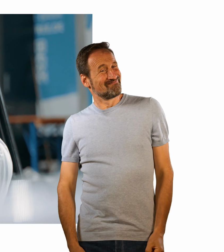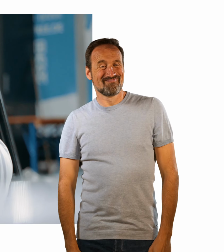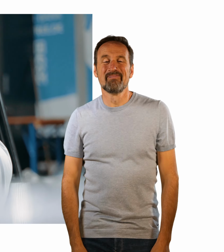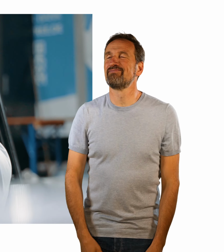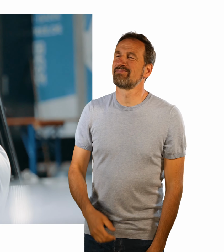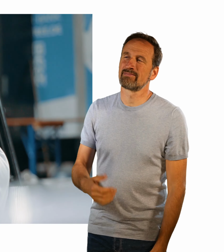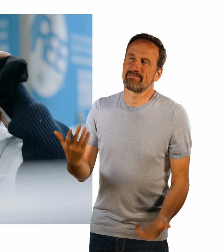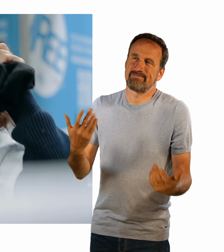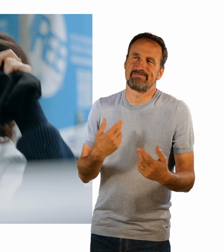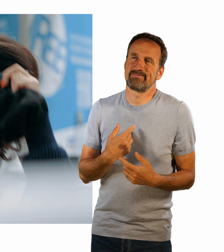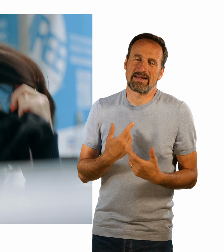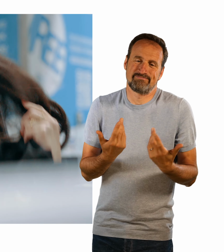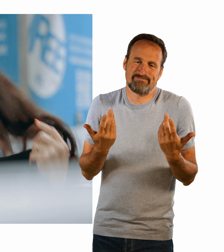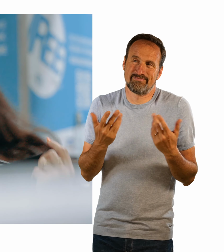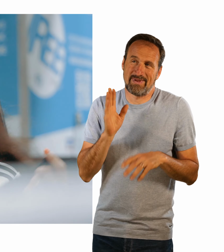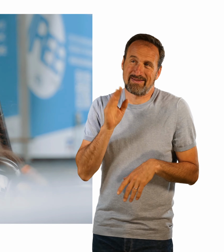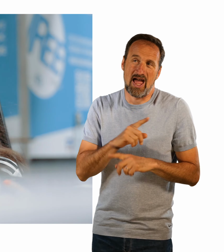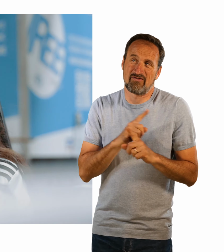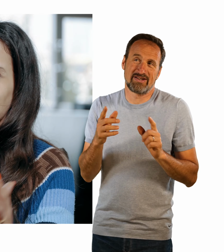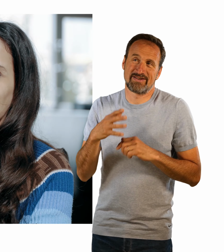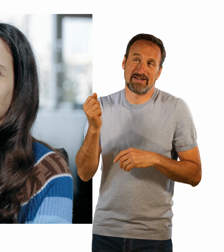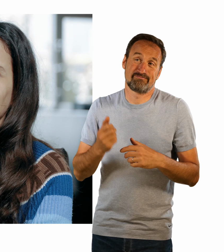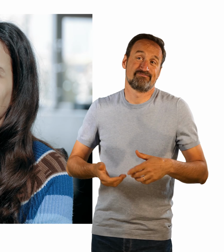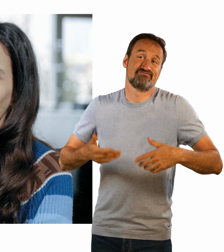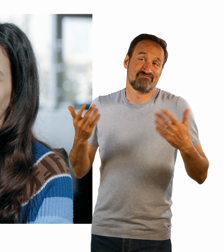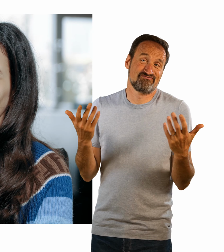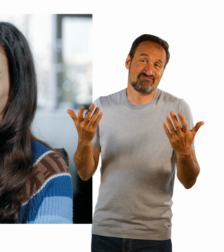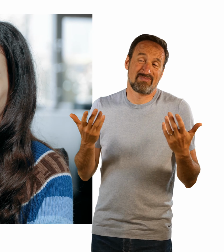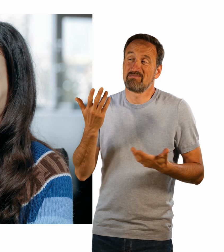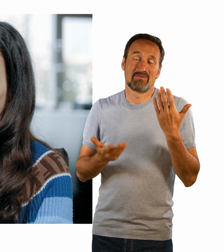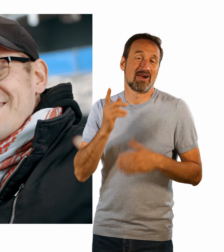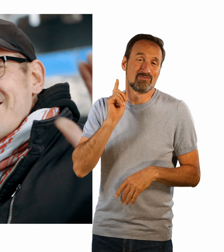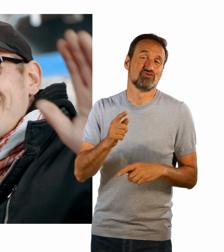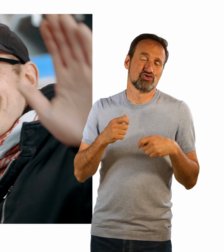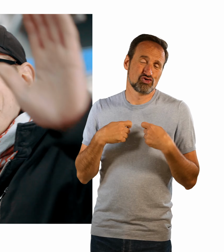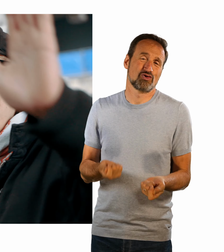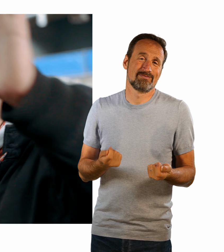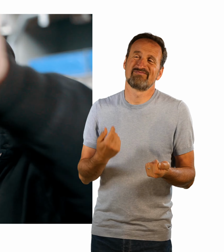Es sollte nicht sein, muss man sich auch manchmal eingestehen, dass man in etwas nicht gut war.